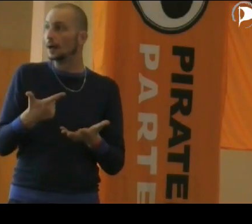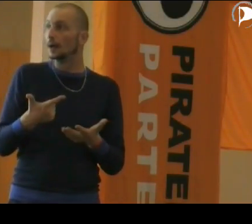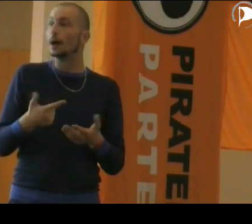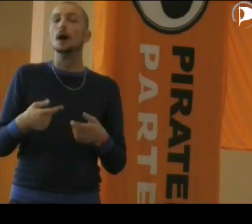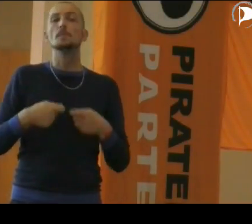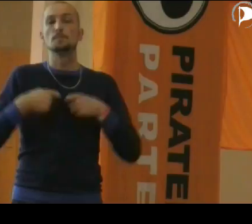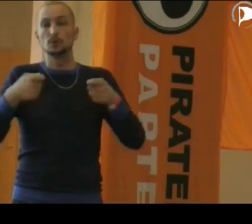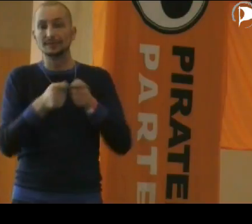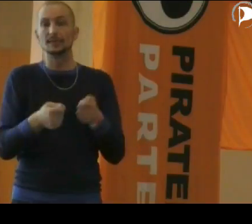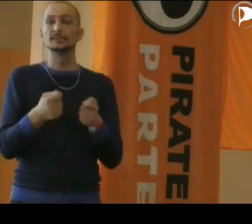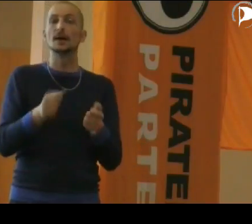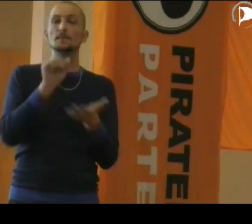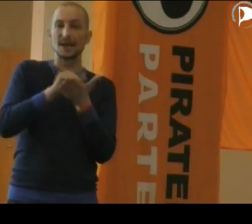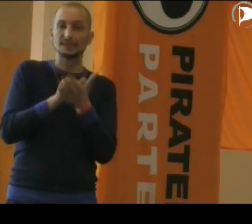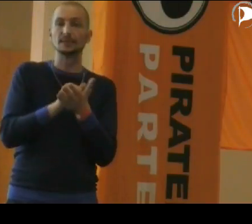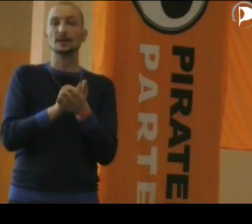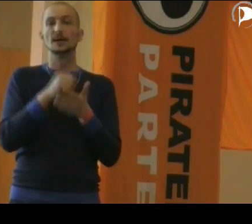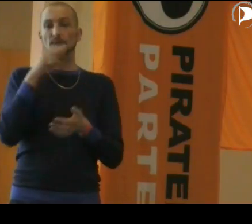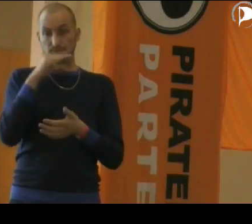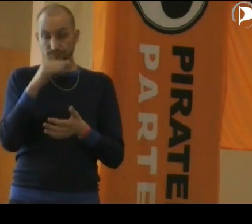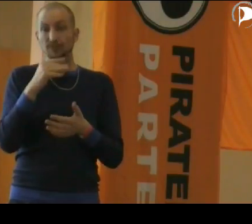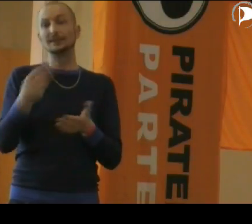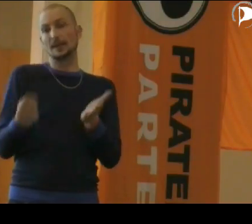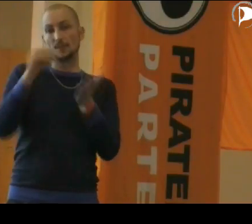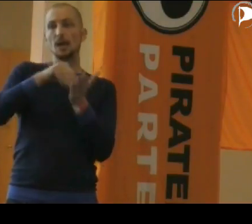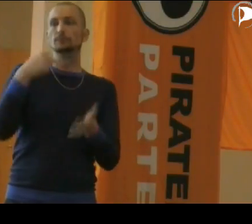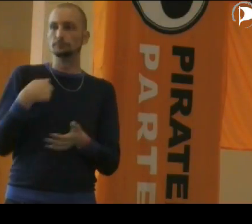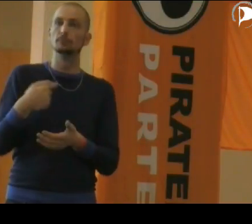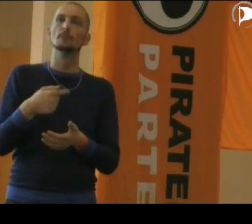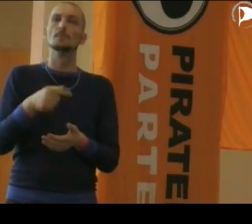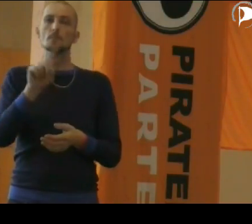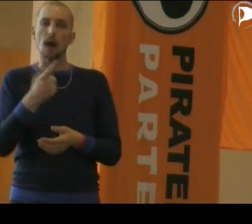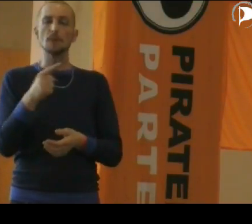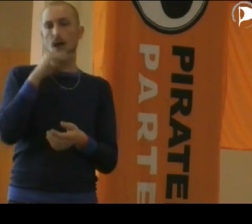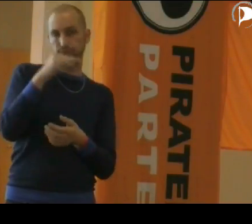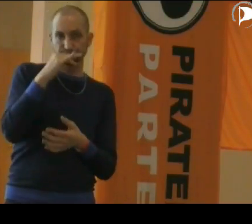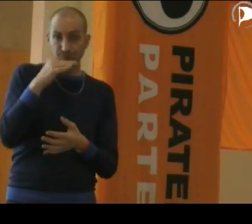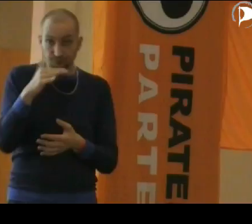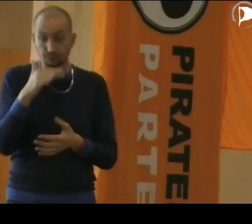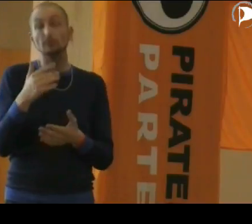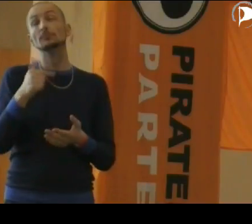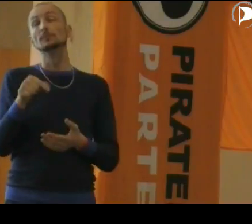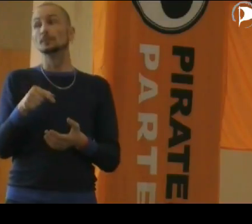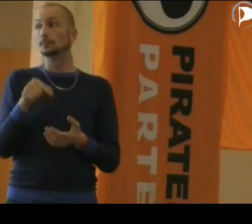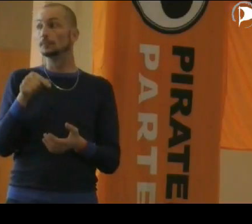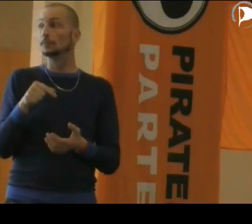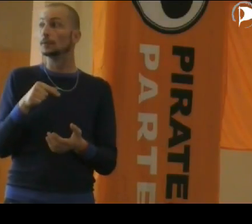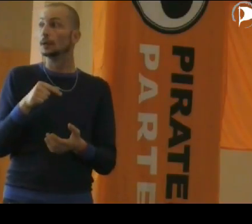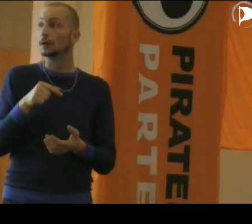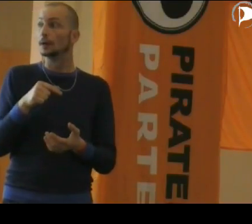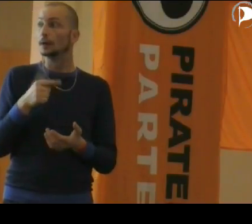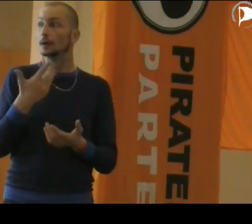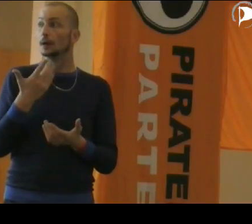dabei und hab ich sonst auch wenn man wieder mal zu wort geäußert meine ziele und da möchte ich jetzt mal